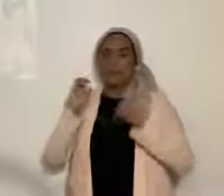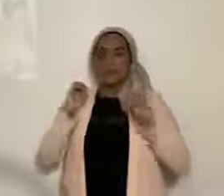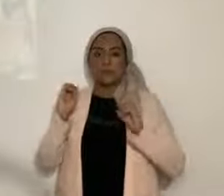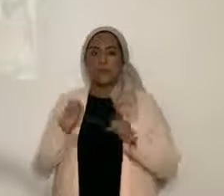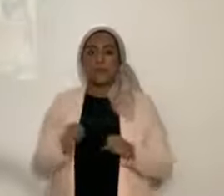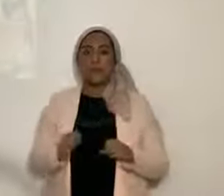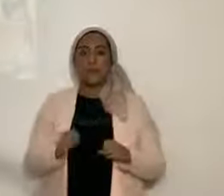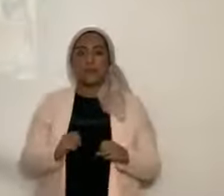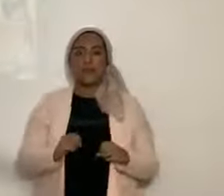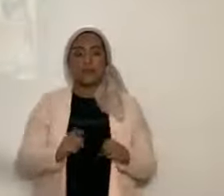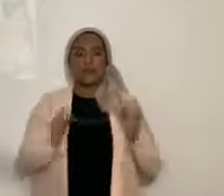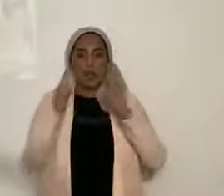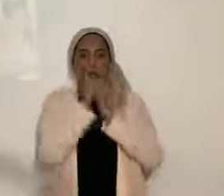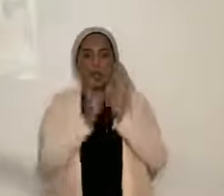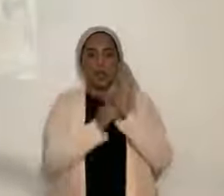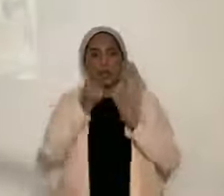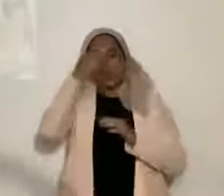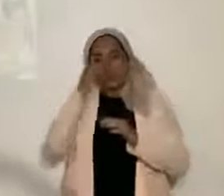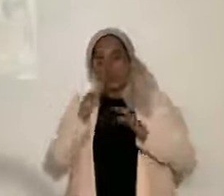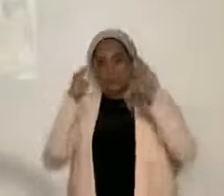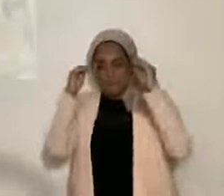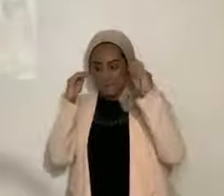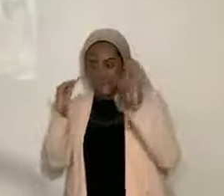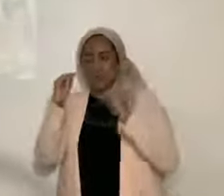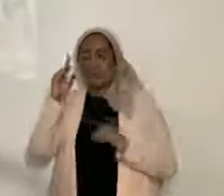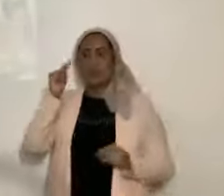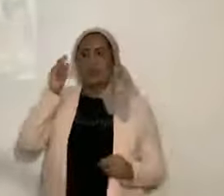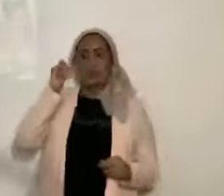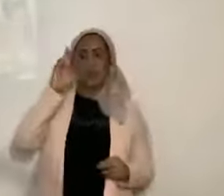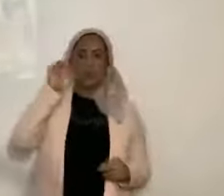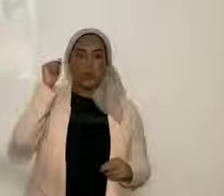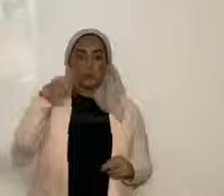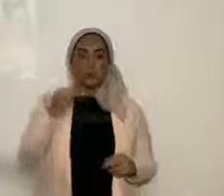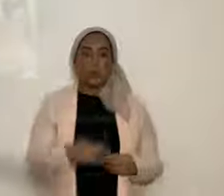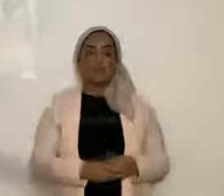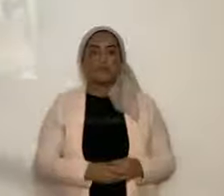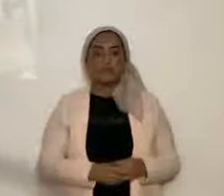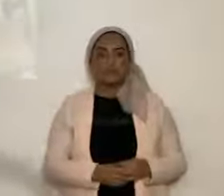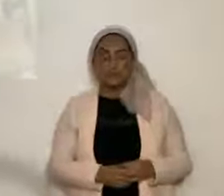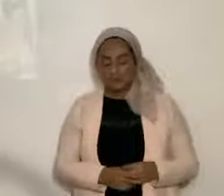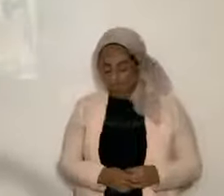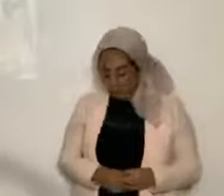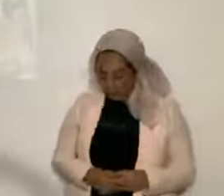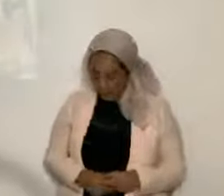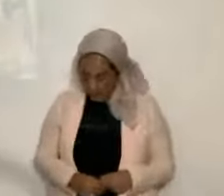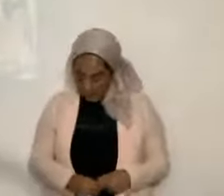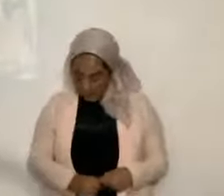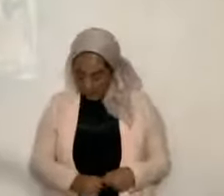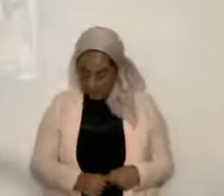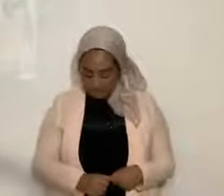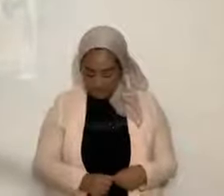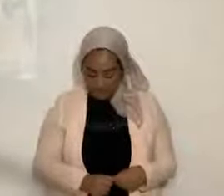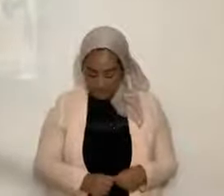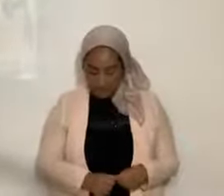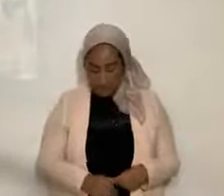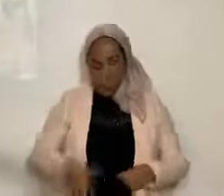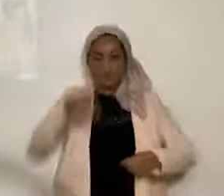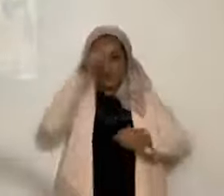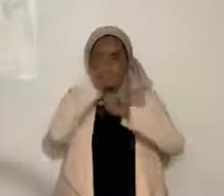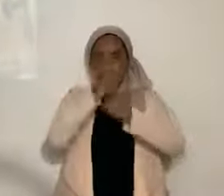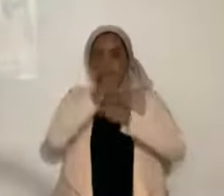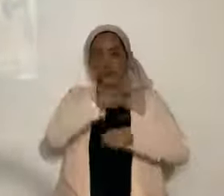de Dios para los nuevecitos, la ley de Yahweh, la Torah. Entonces vean cómo dice el verso 15, así que hermanos,